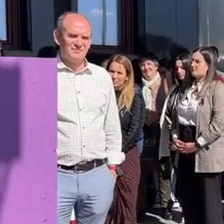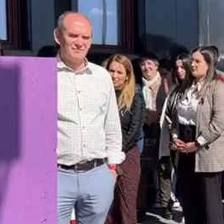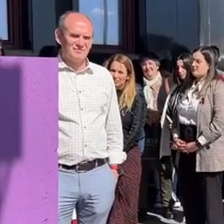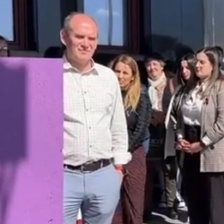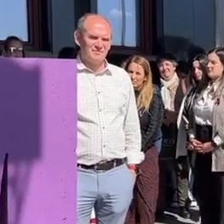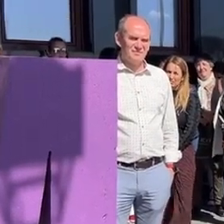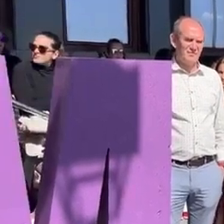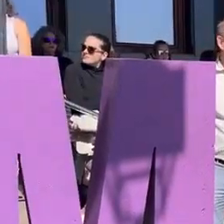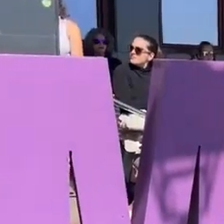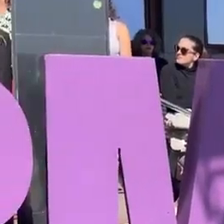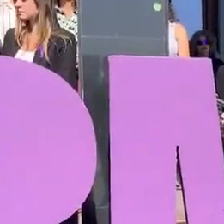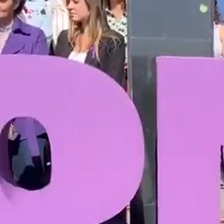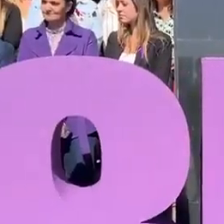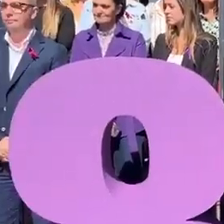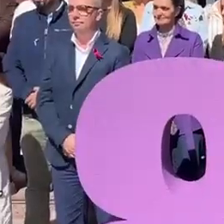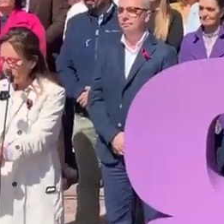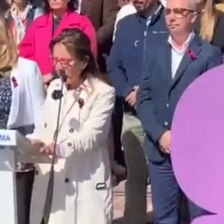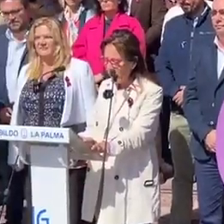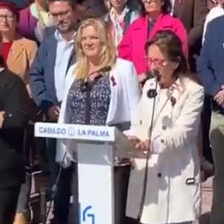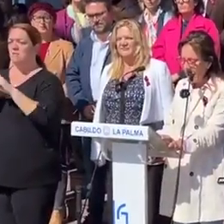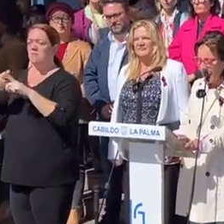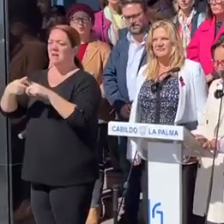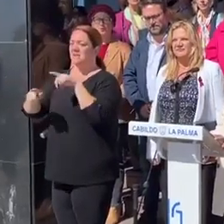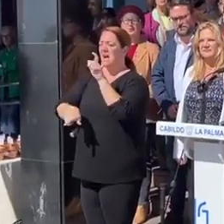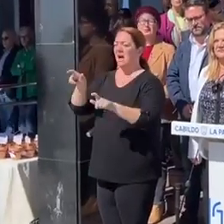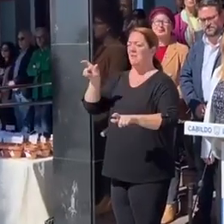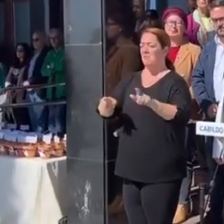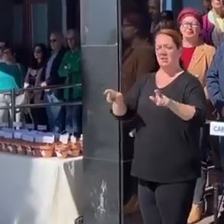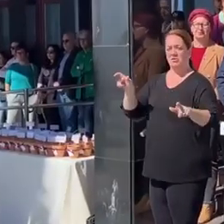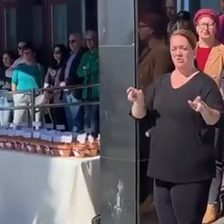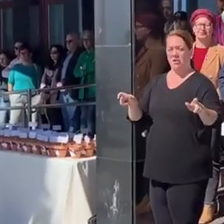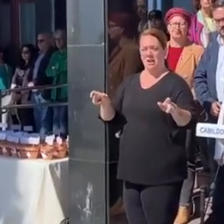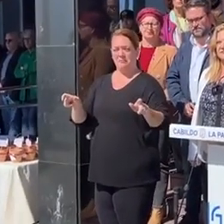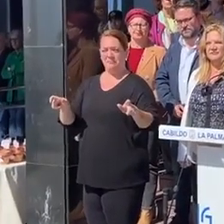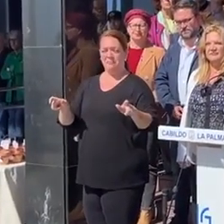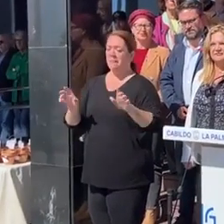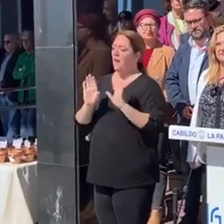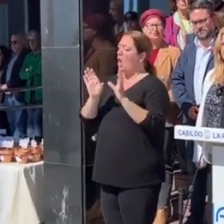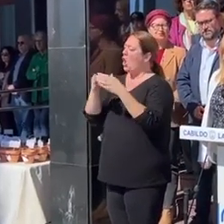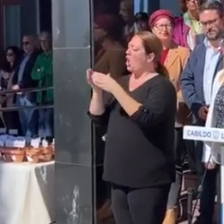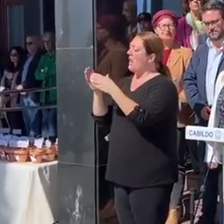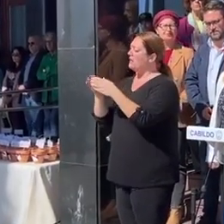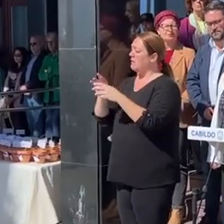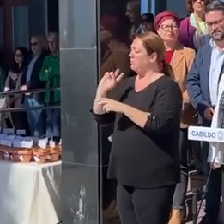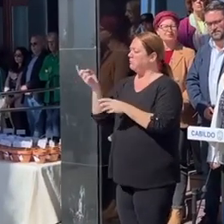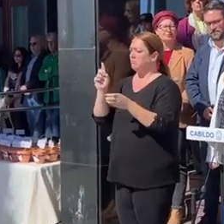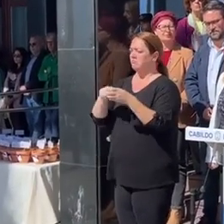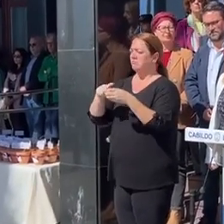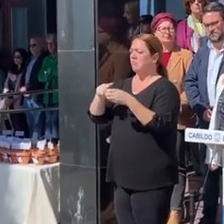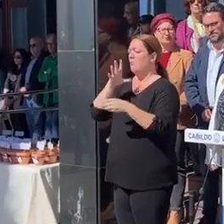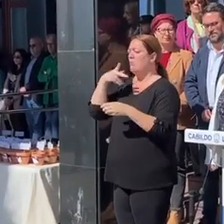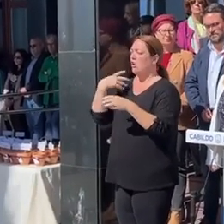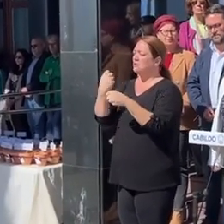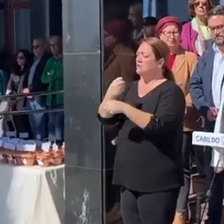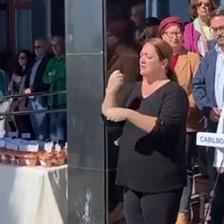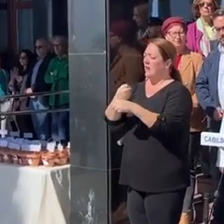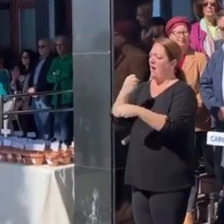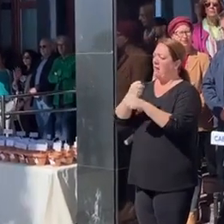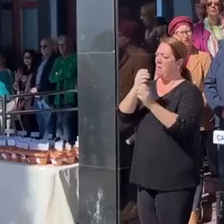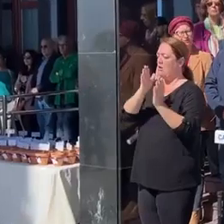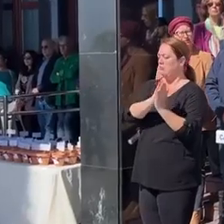la Administración General del Estado y las personas que integran los distintos colectivos por la importante labor